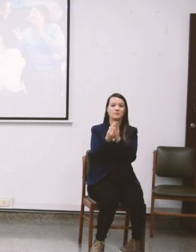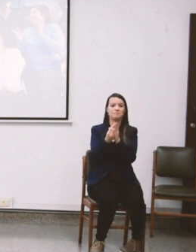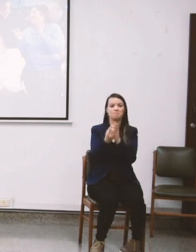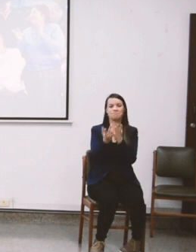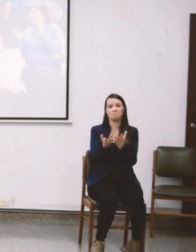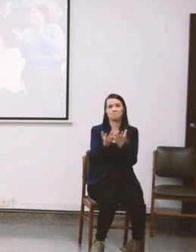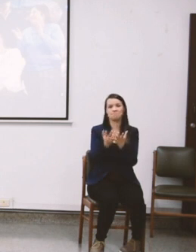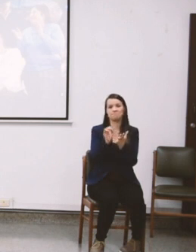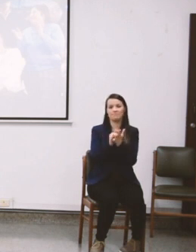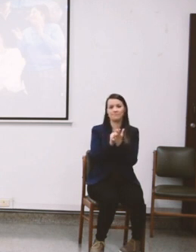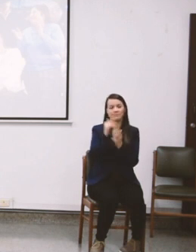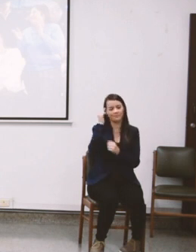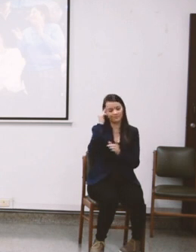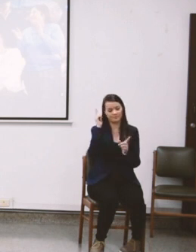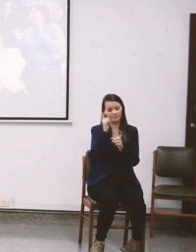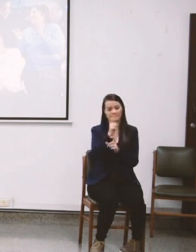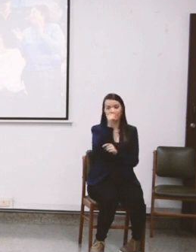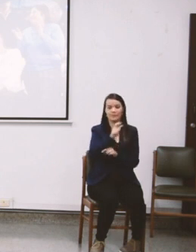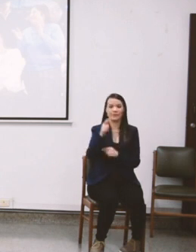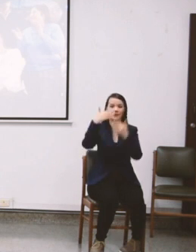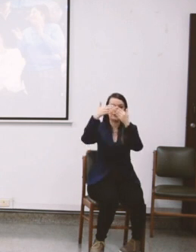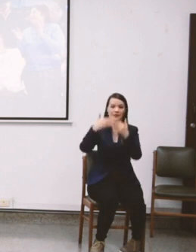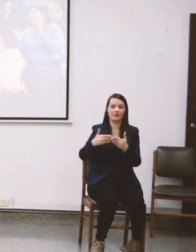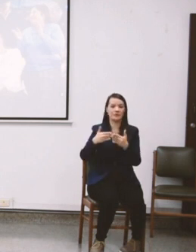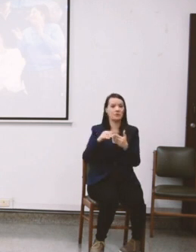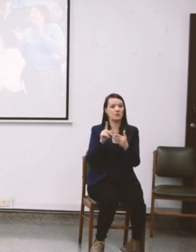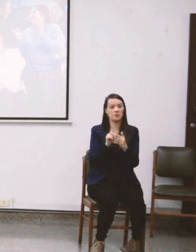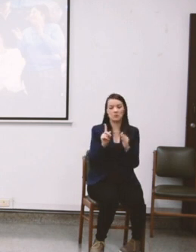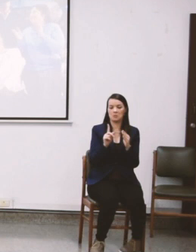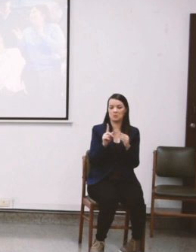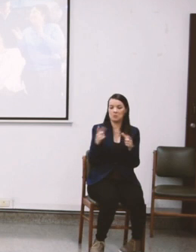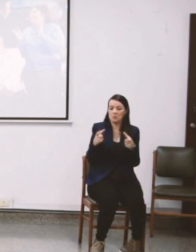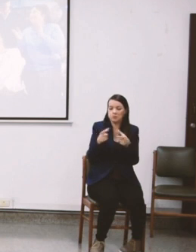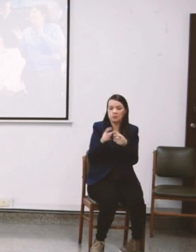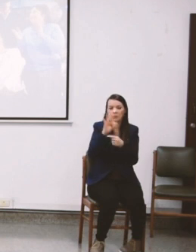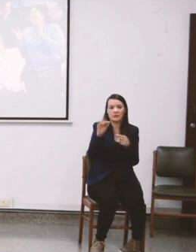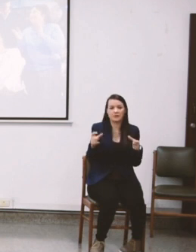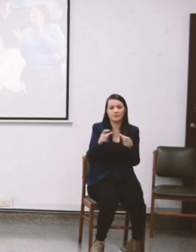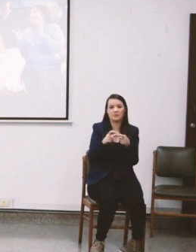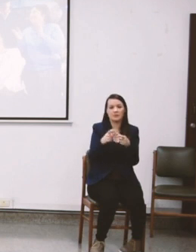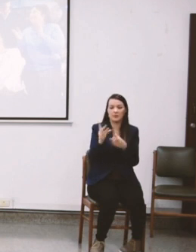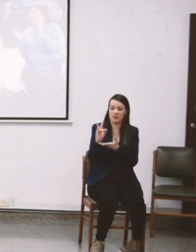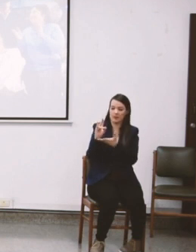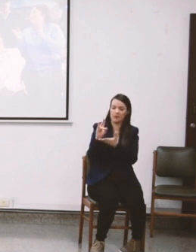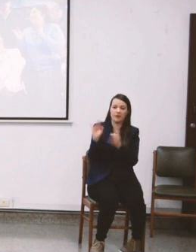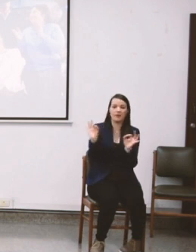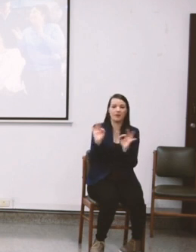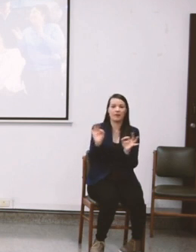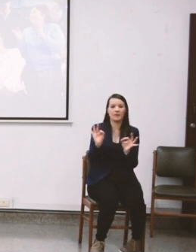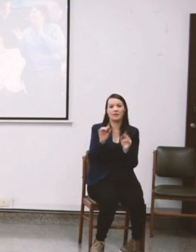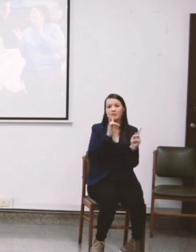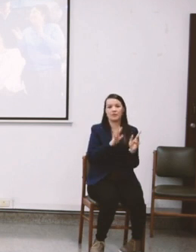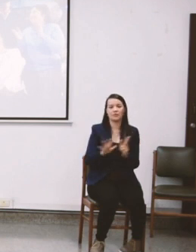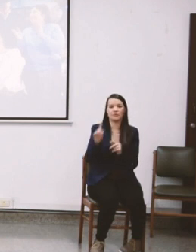Entonces pienso un poco en esas personas con discapacidad no normativas o no representativas en torno a estas figuraciones o esas